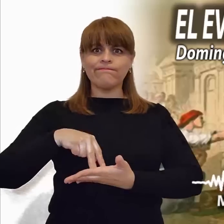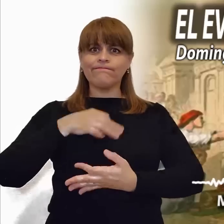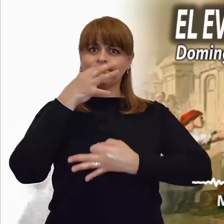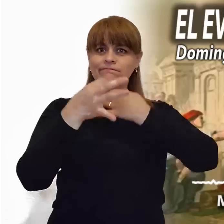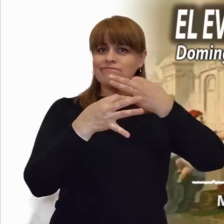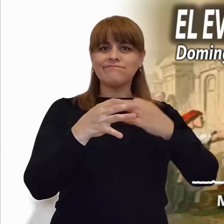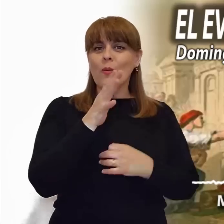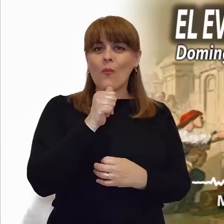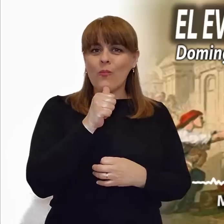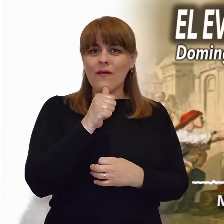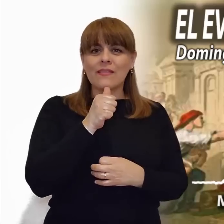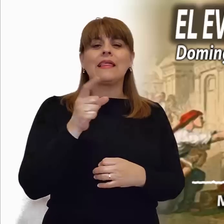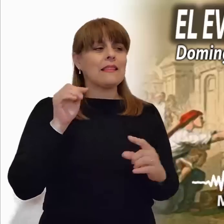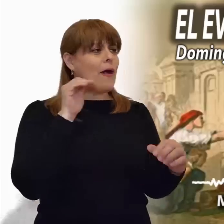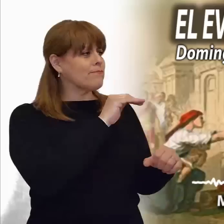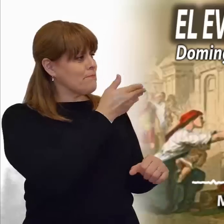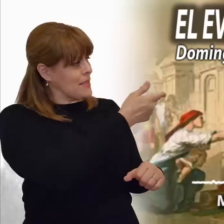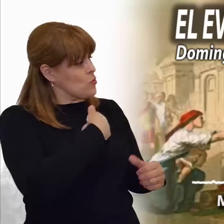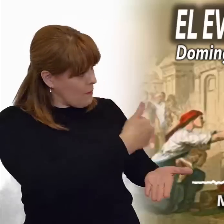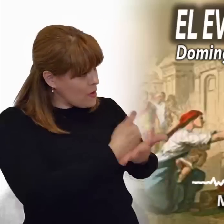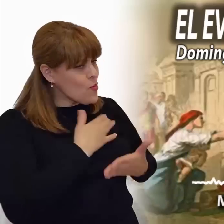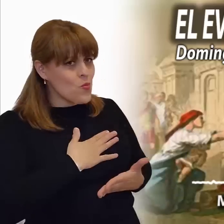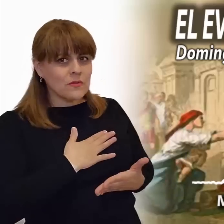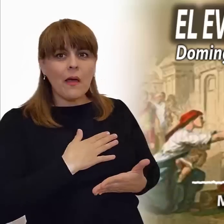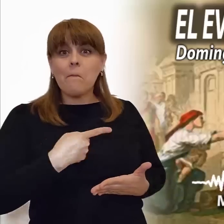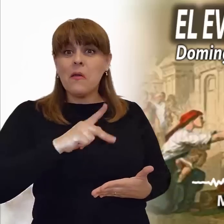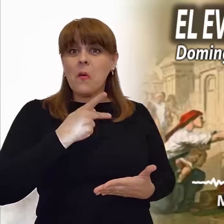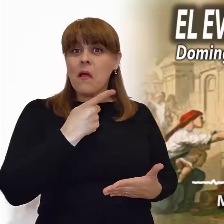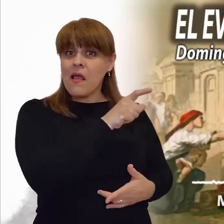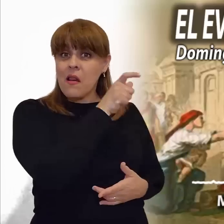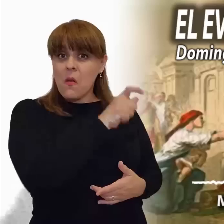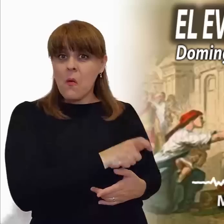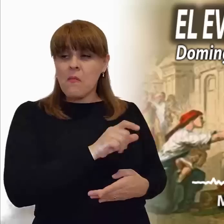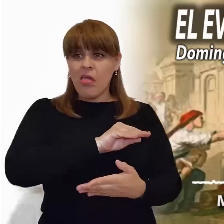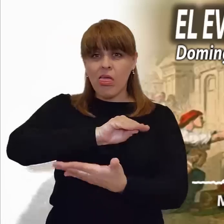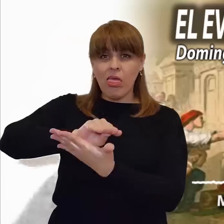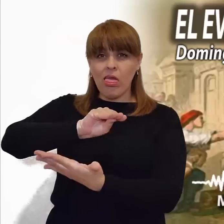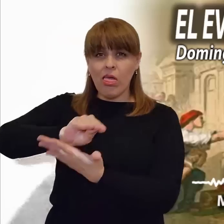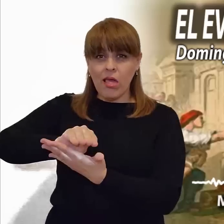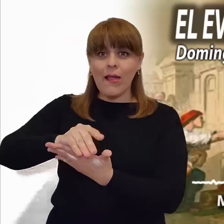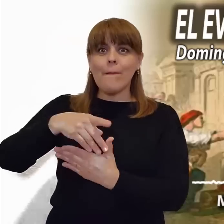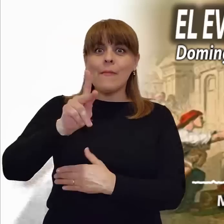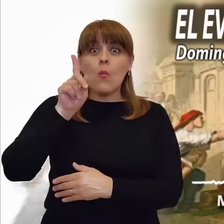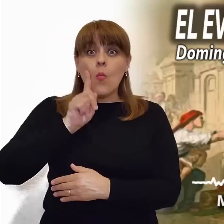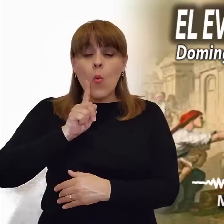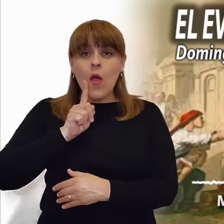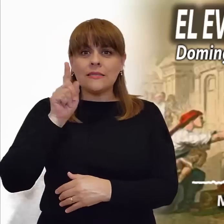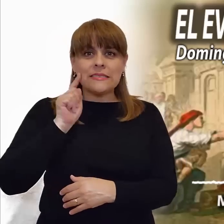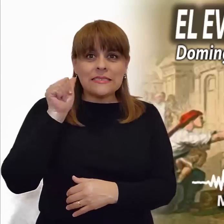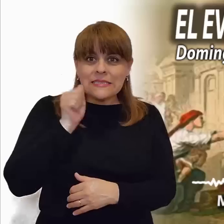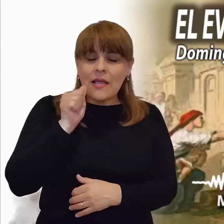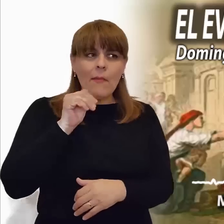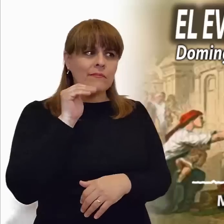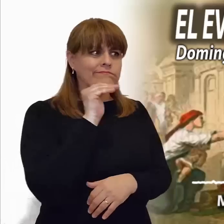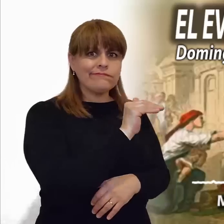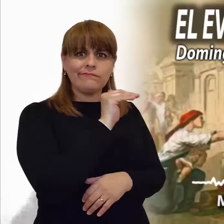las indiferencias de quien debería hacer justicia. Pero con una fe y una insistencia que logran doblegar la